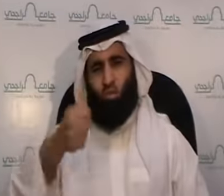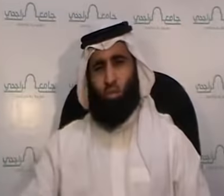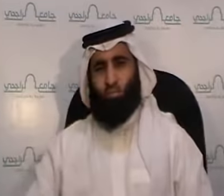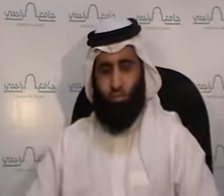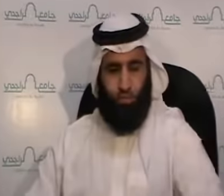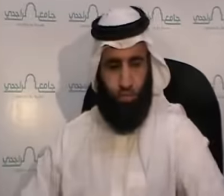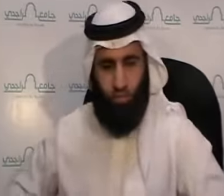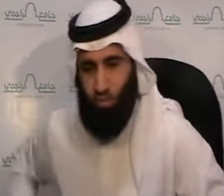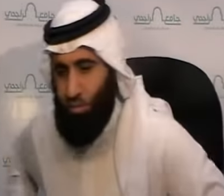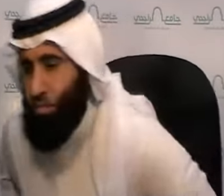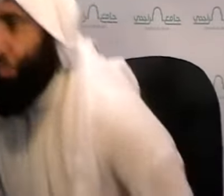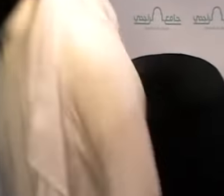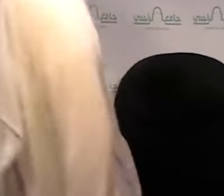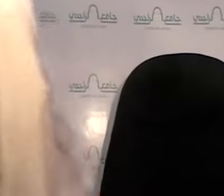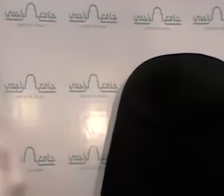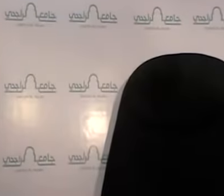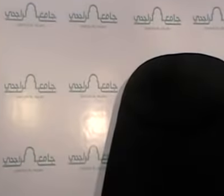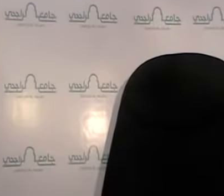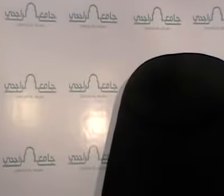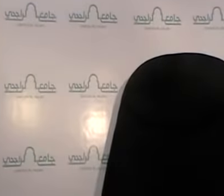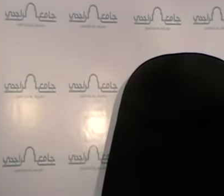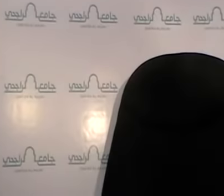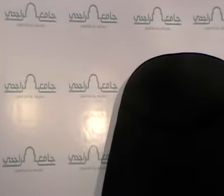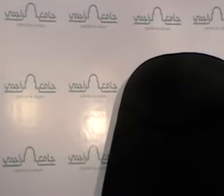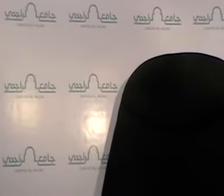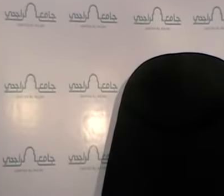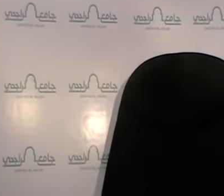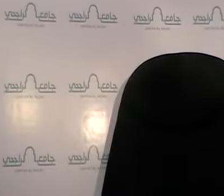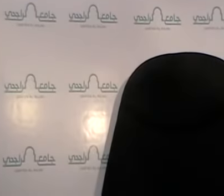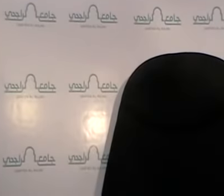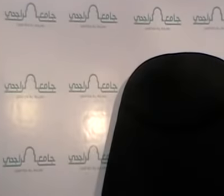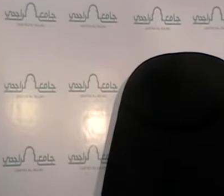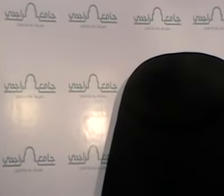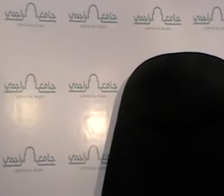الله أكبر، الله